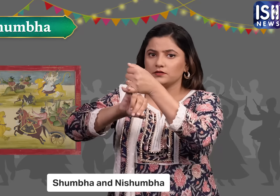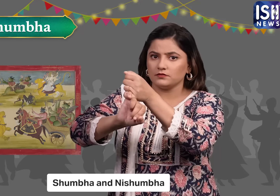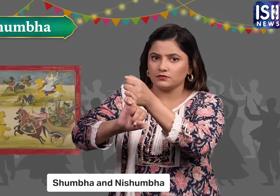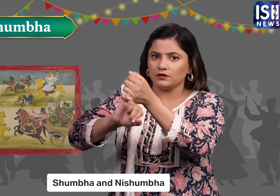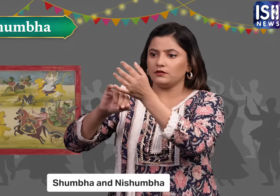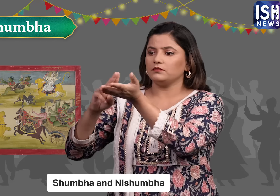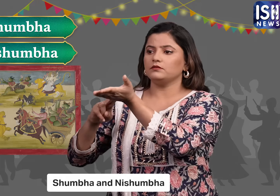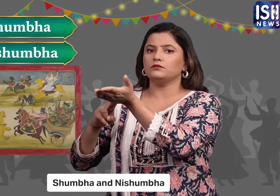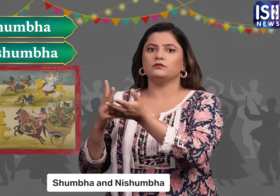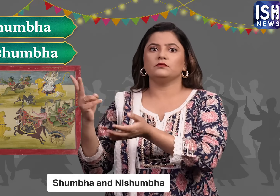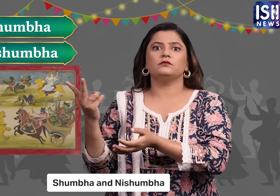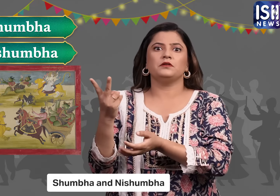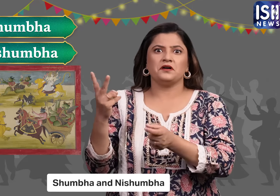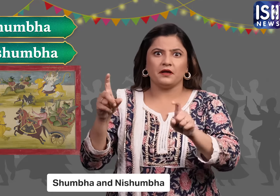शुंभ और निशुंभ ने